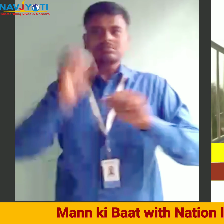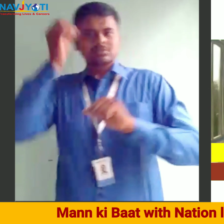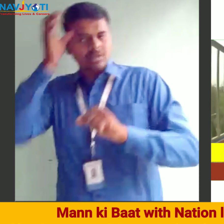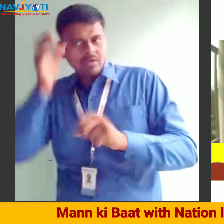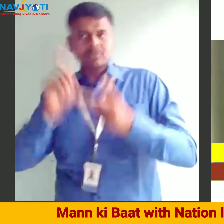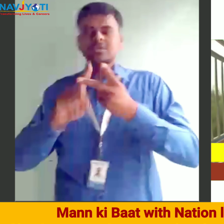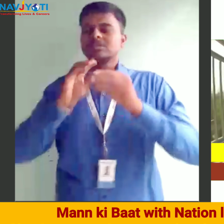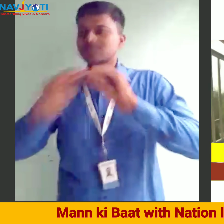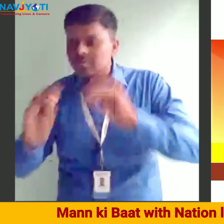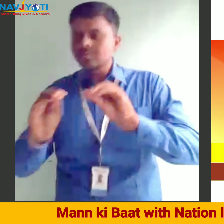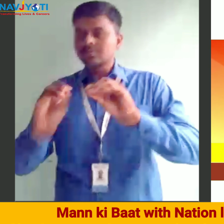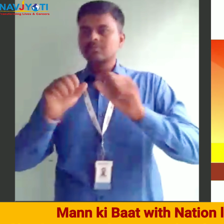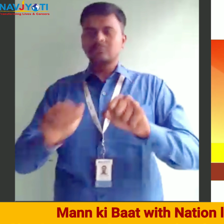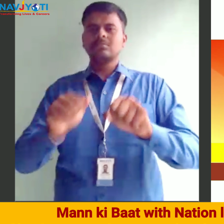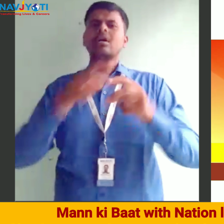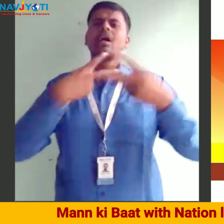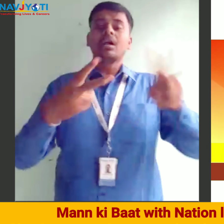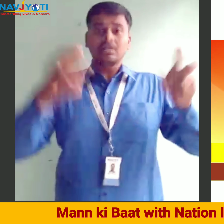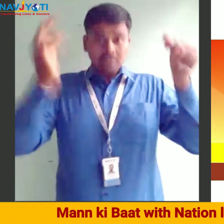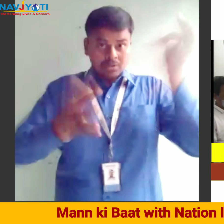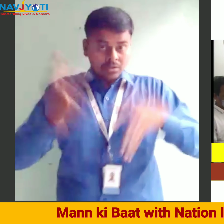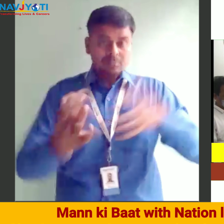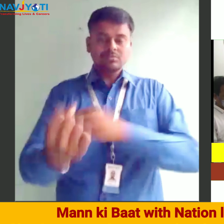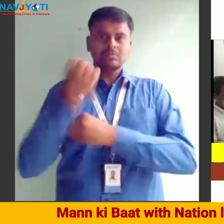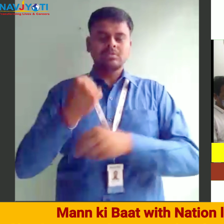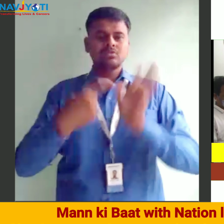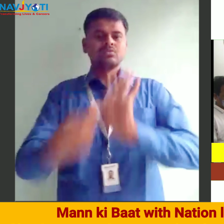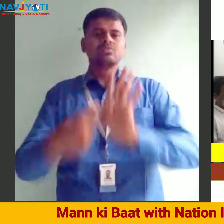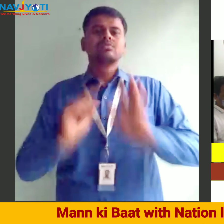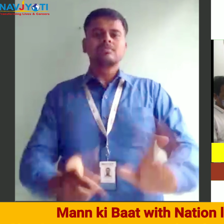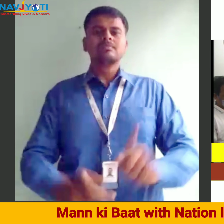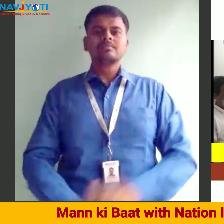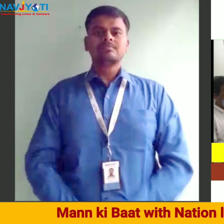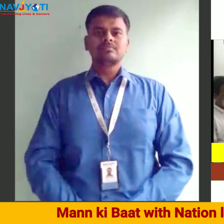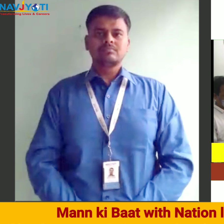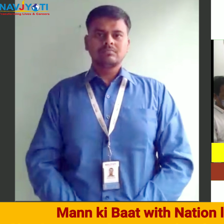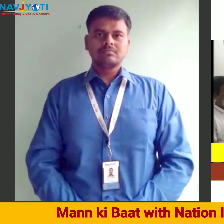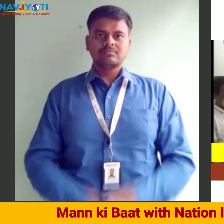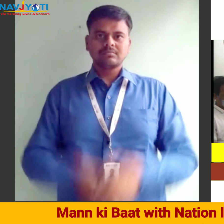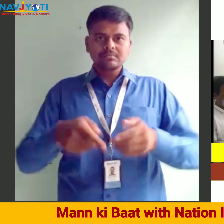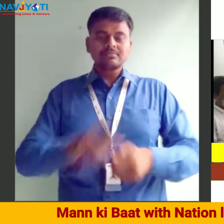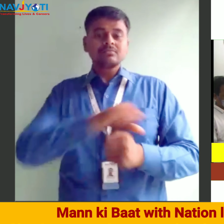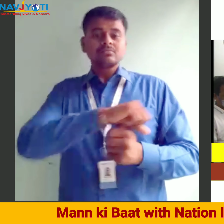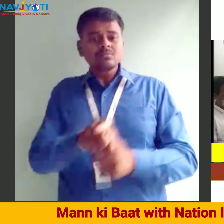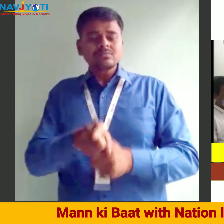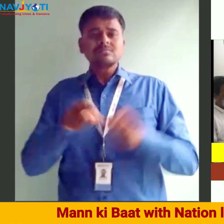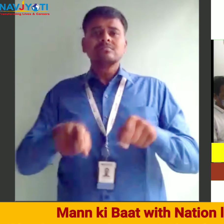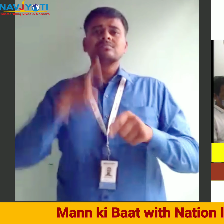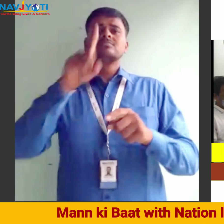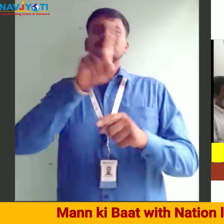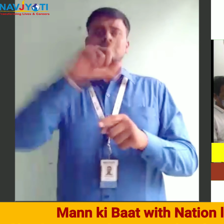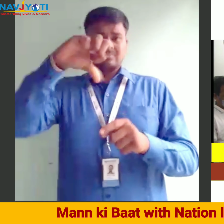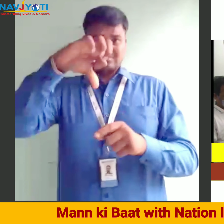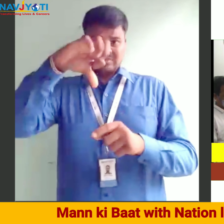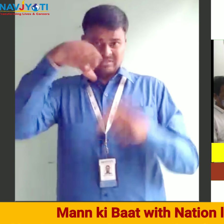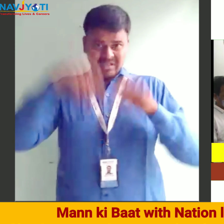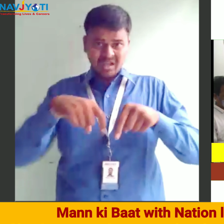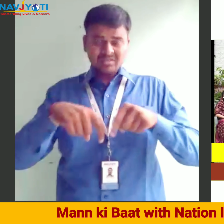होगा, कुछ करके दिखाना होगा। साथियों, वैसे कोविड-19 के कारण